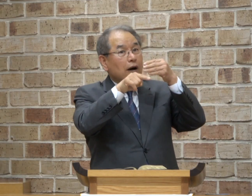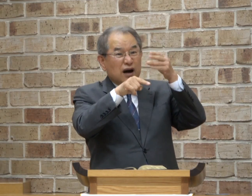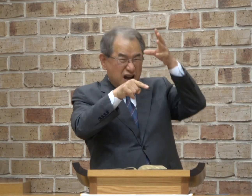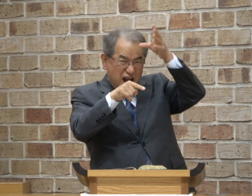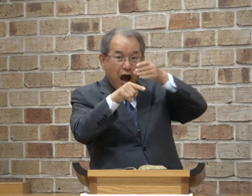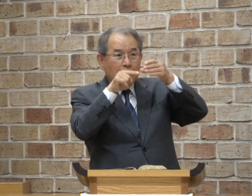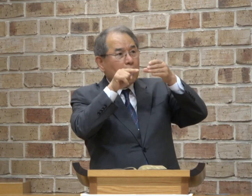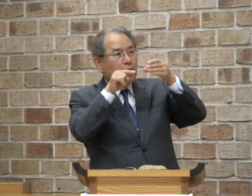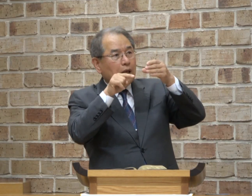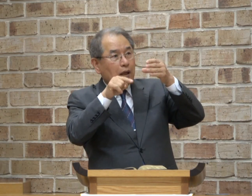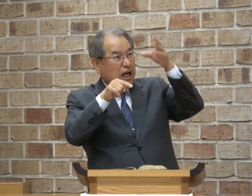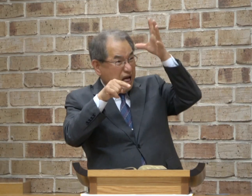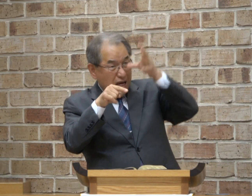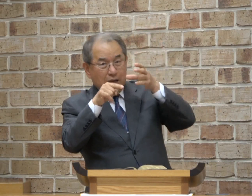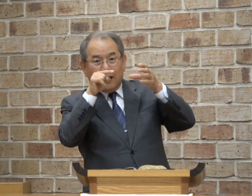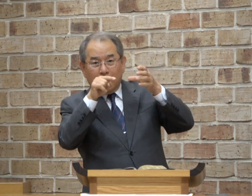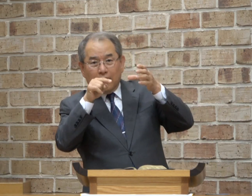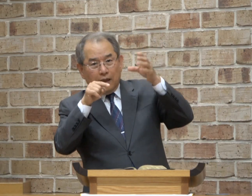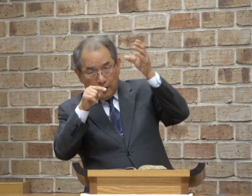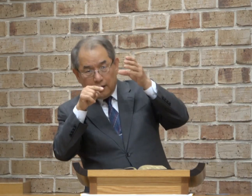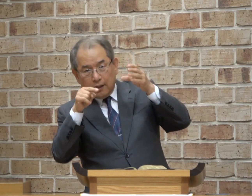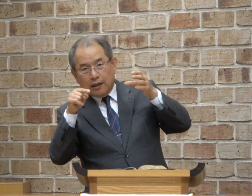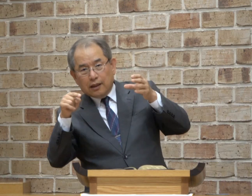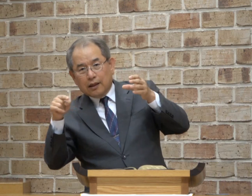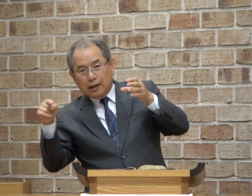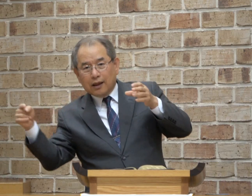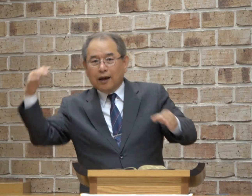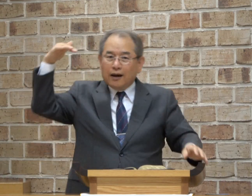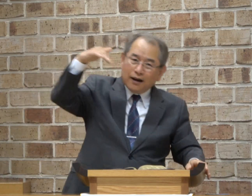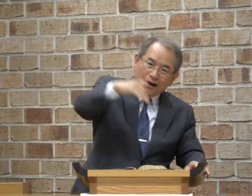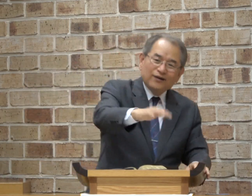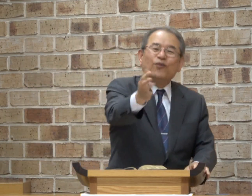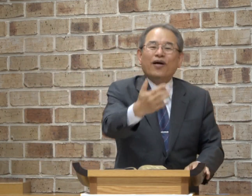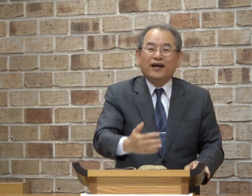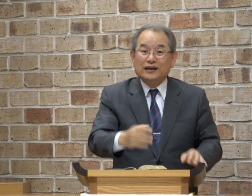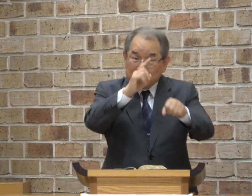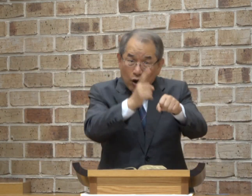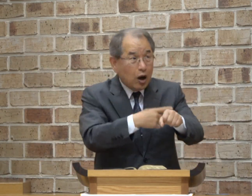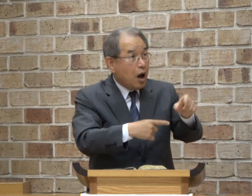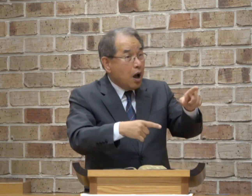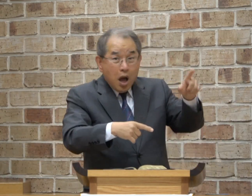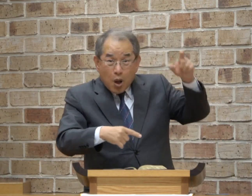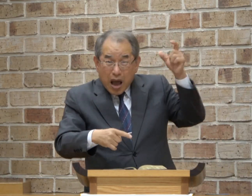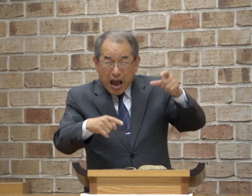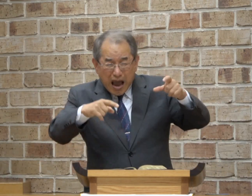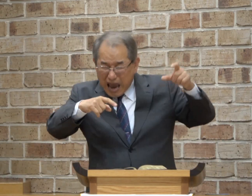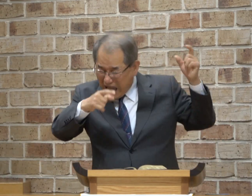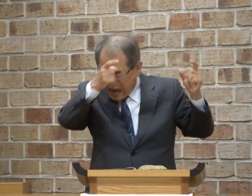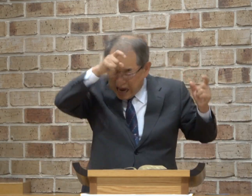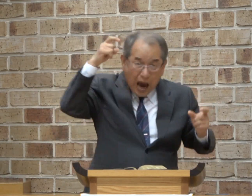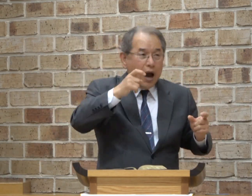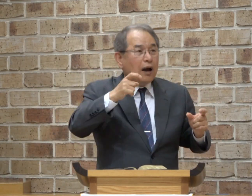아무리 성령께서 우리에게 말씀을 주셔도 우리가 그 말씀에 응답하지 아니하시면 성령님이 말씀하시는 것에 대해서 알아들을 수가 없습니다.